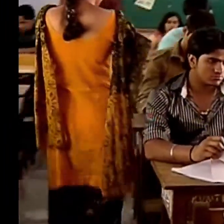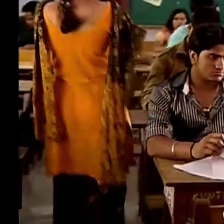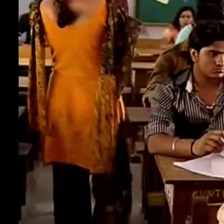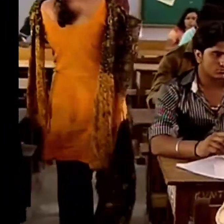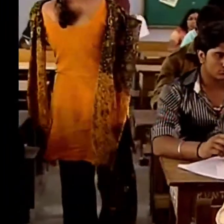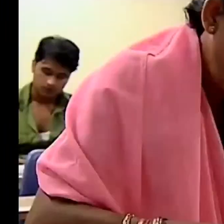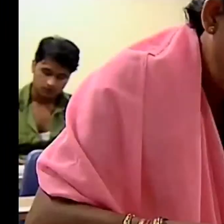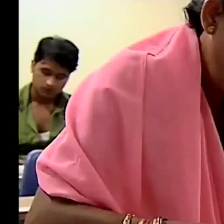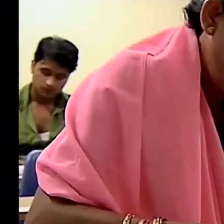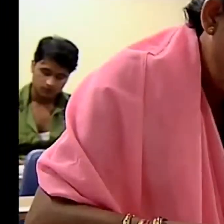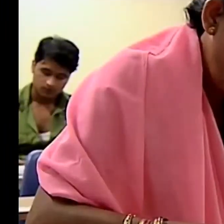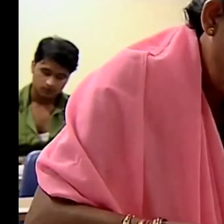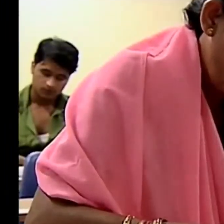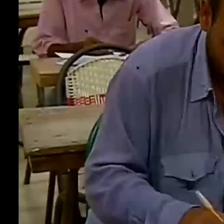बार ही क्यों मिलता